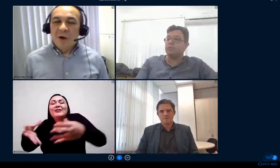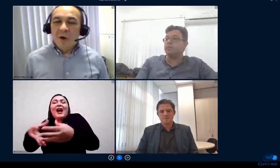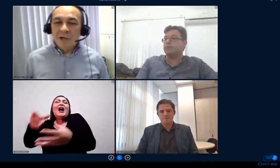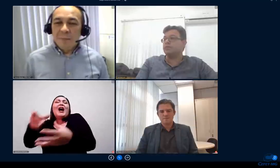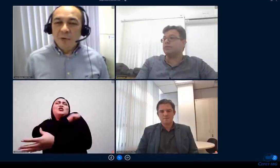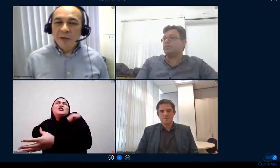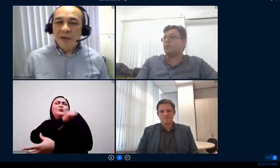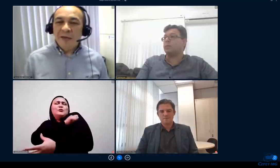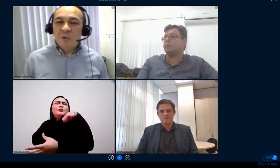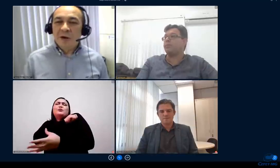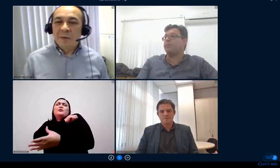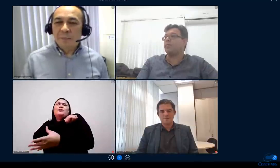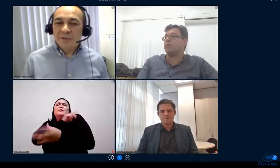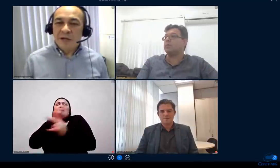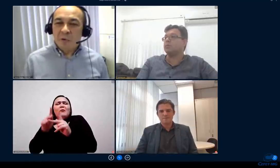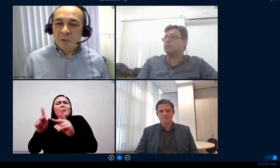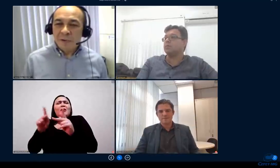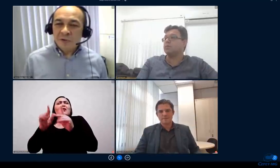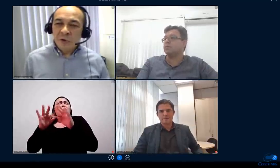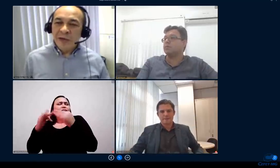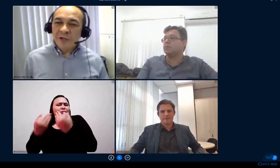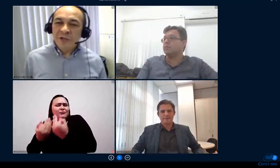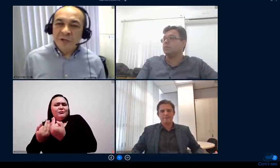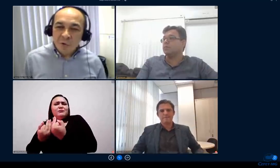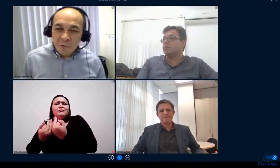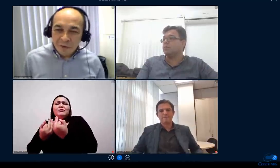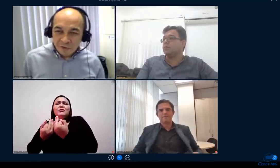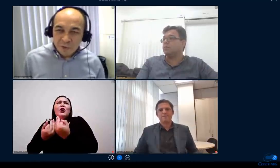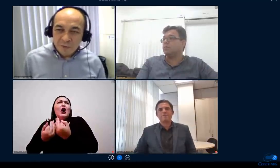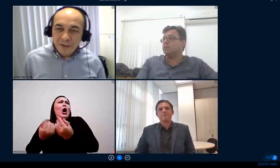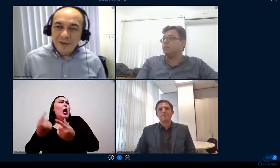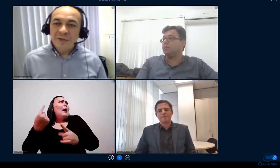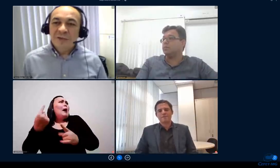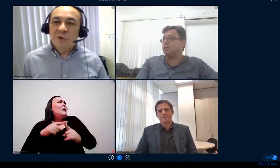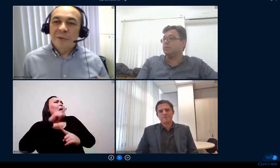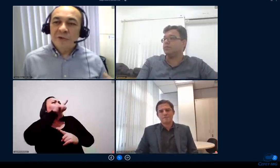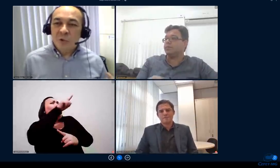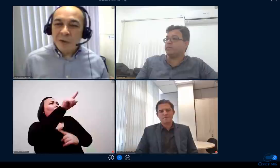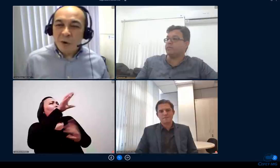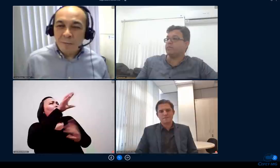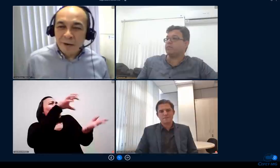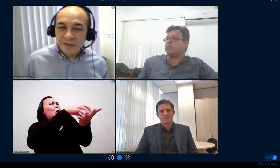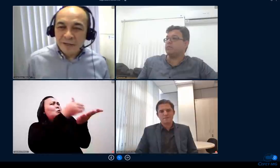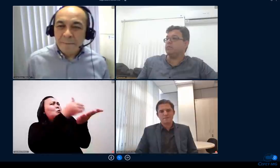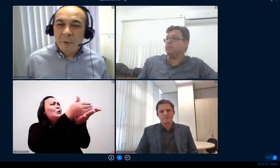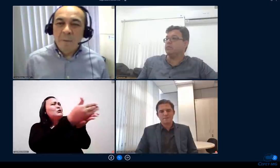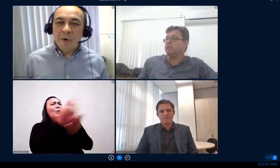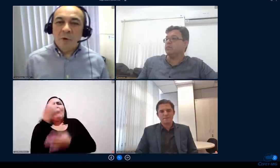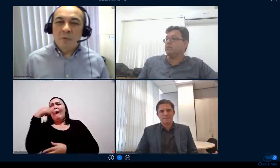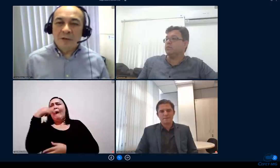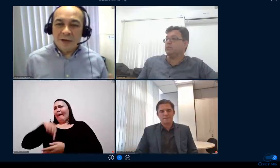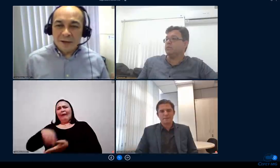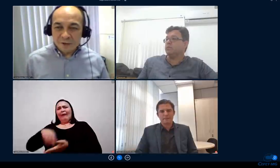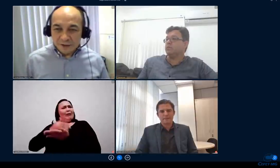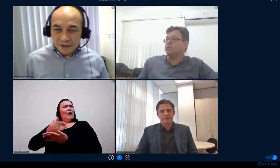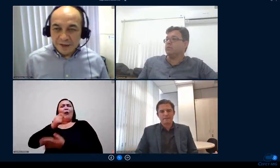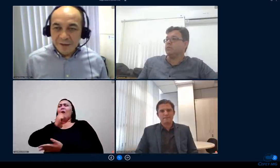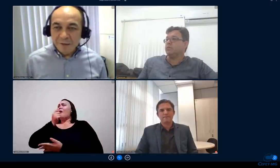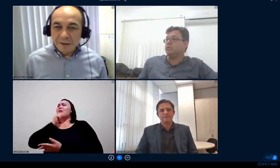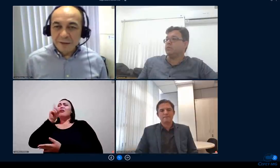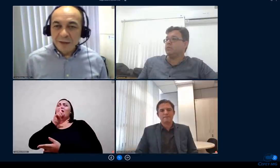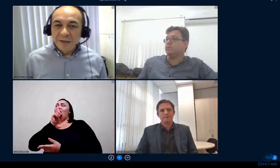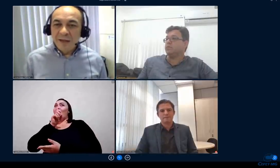olha por que que o campus tal começou e a gente não começou e existe começou uma cobrança da própria comunidade